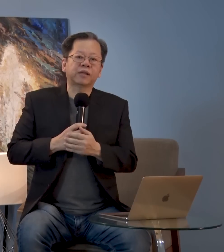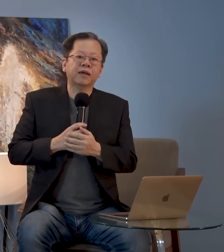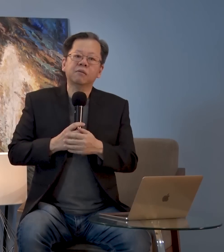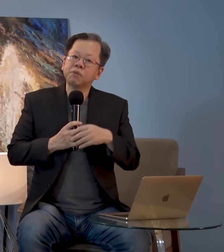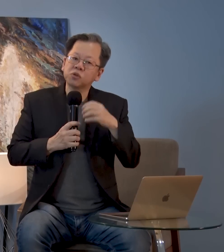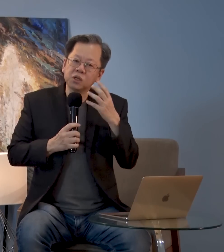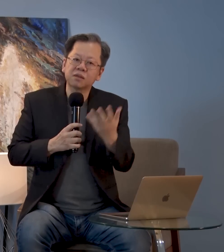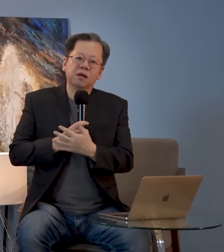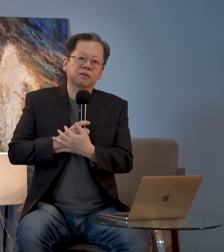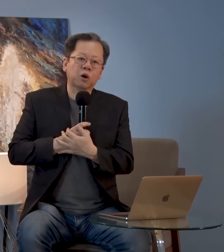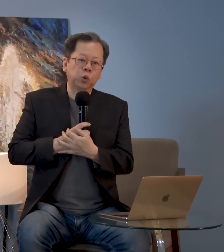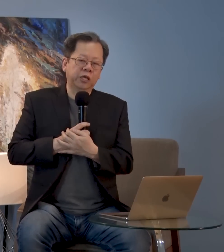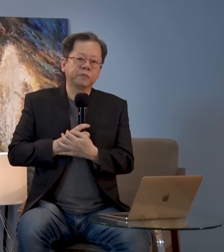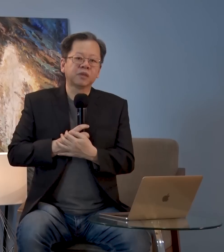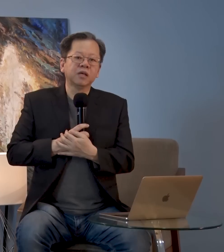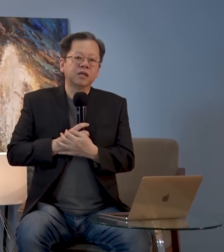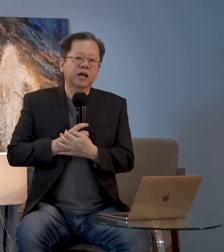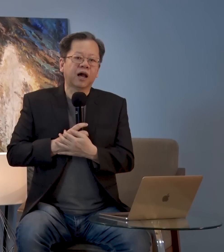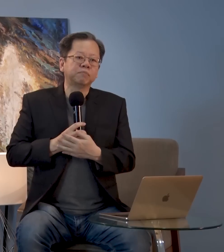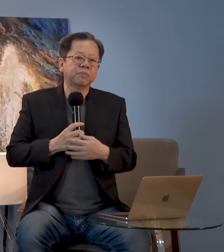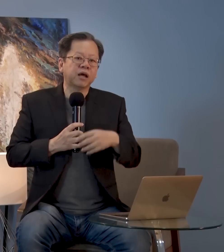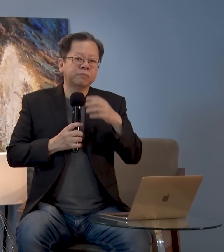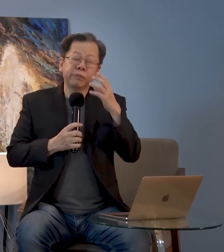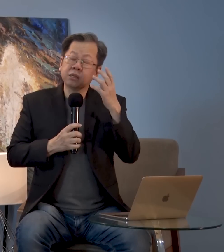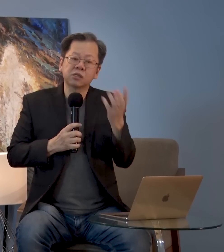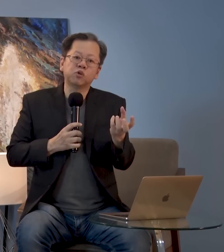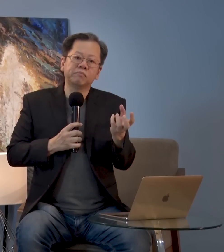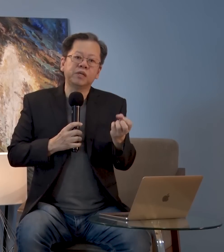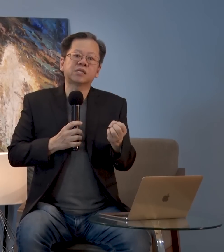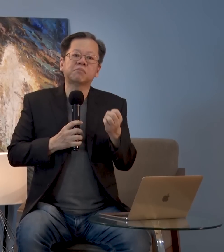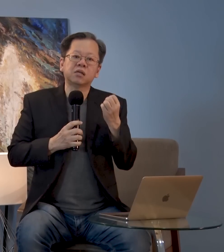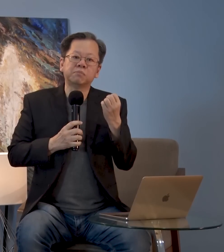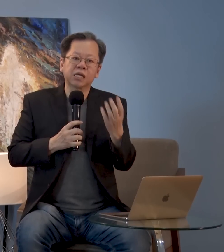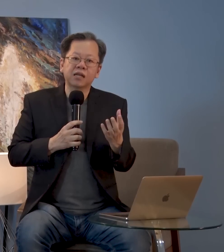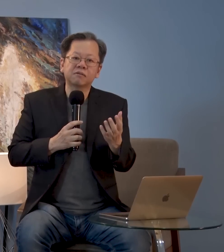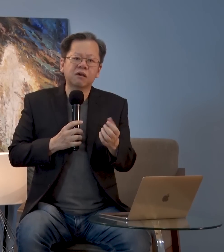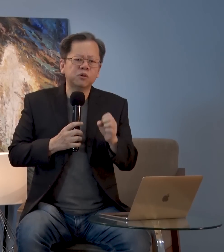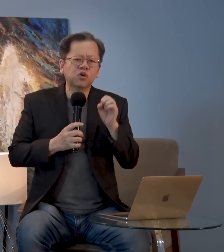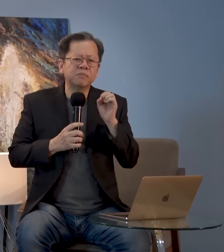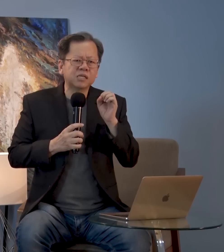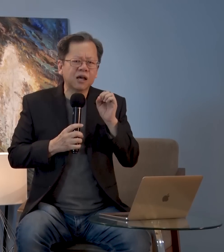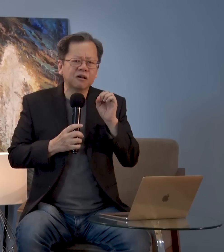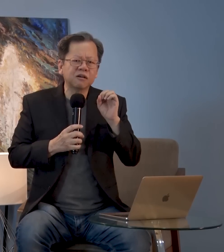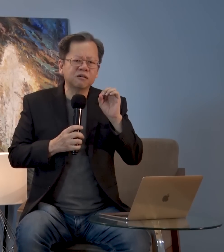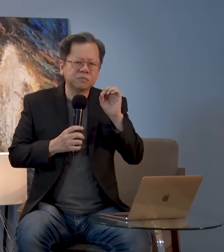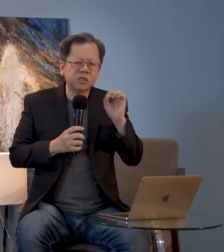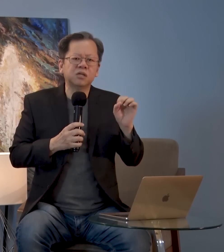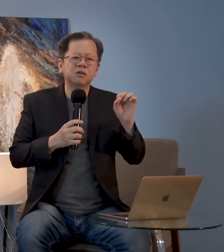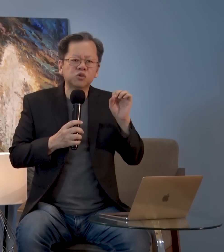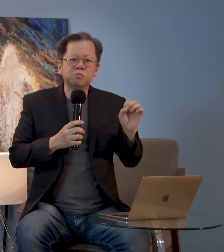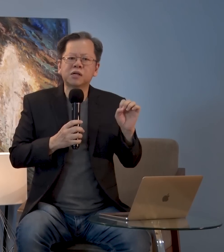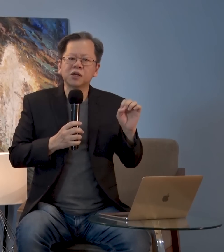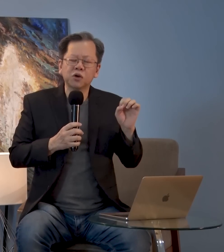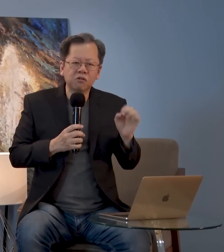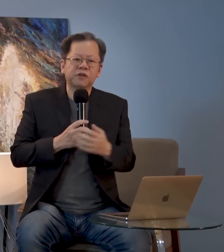dan wanita yang patut kita ketahui. Dan perbedaan-perbedaan tersebut bisa menjadi berkat, tapi juga bisa